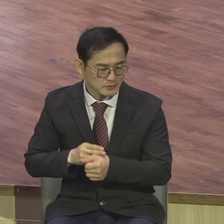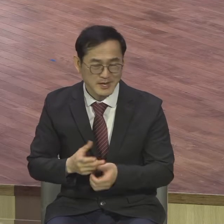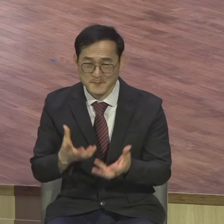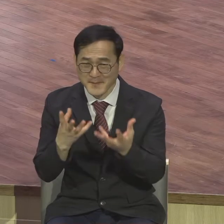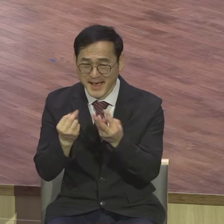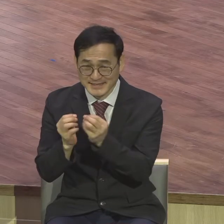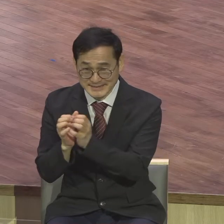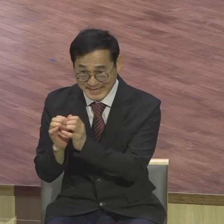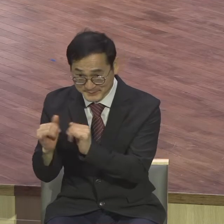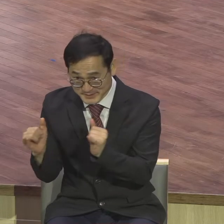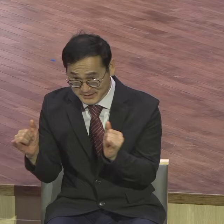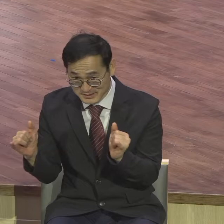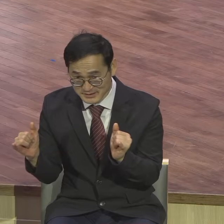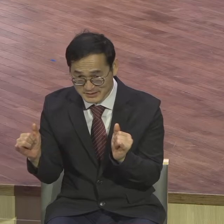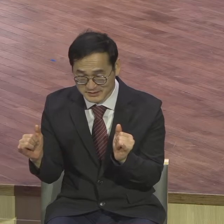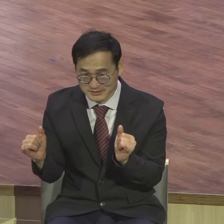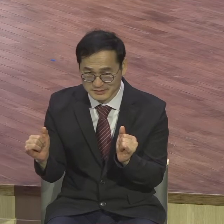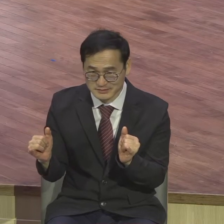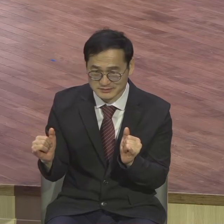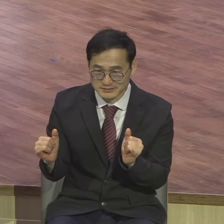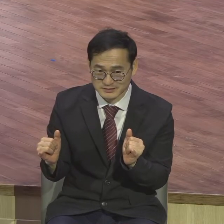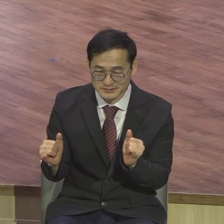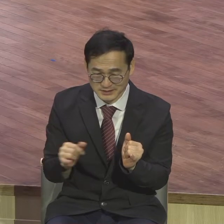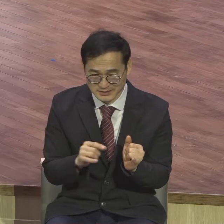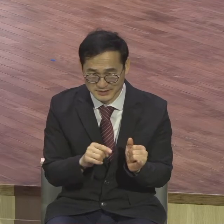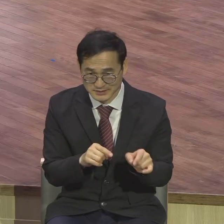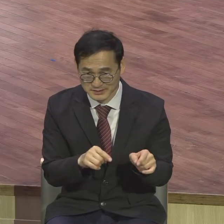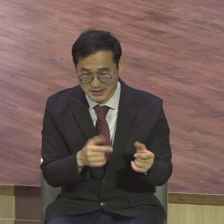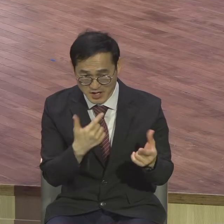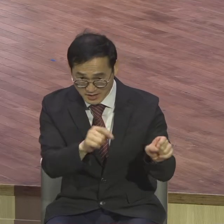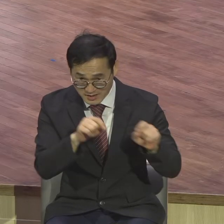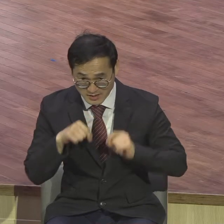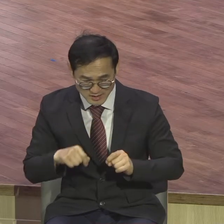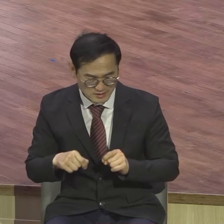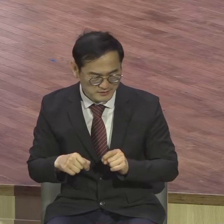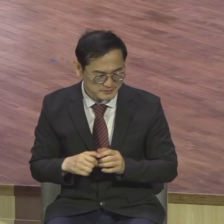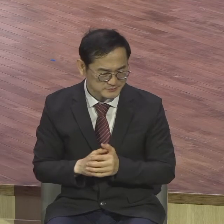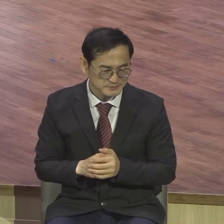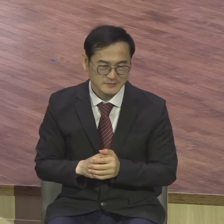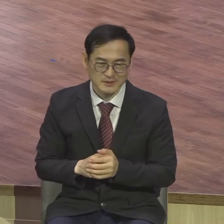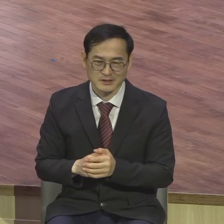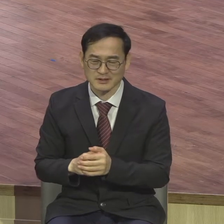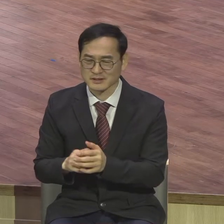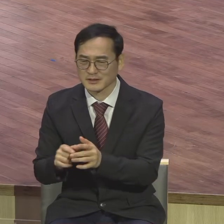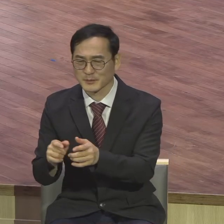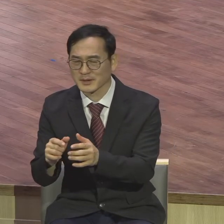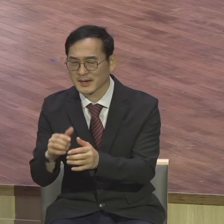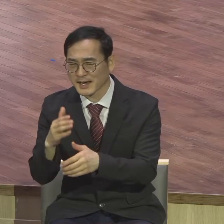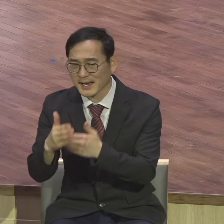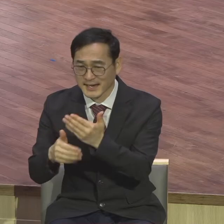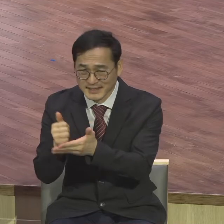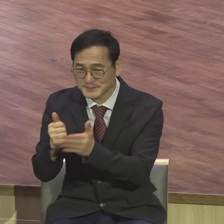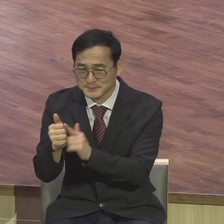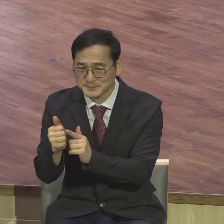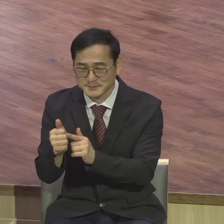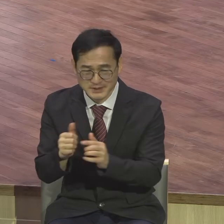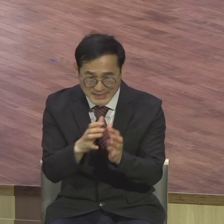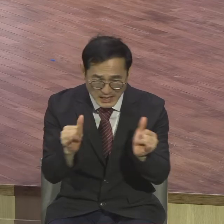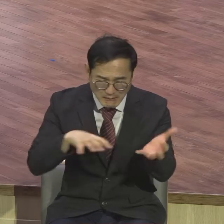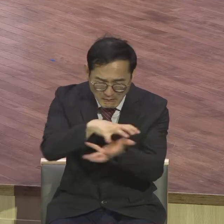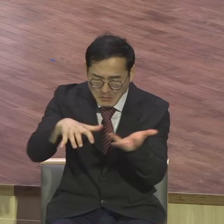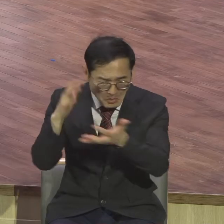말씀을 혼잡하게 하지 아니하고 곧 순전함으로 하나님께 받은 것 같이 하나님 앞에서와 그리스도 안에서